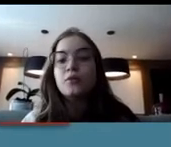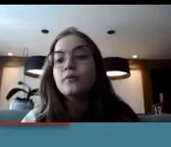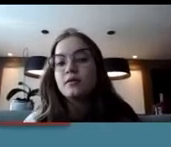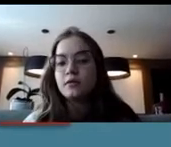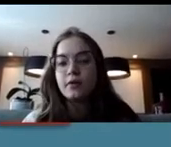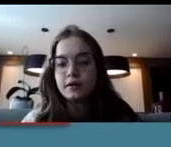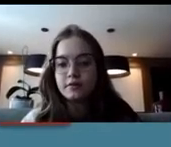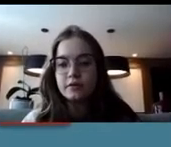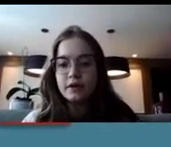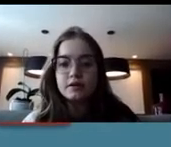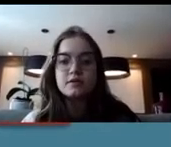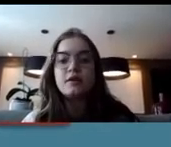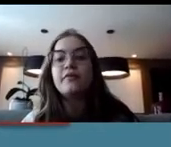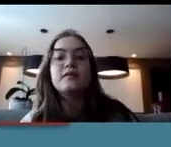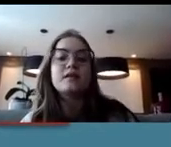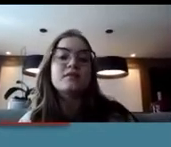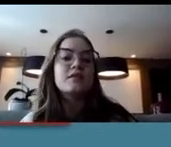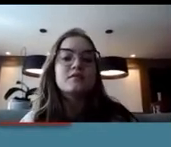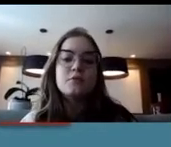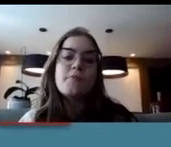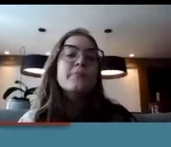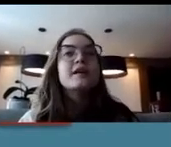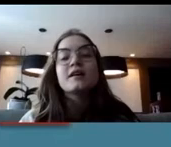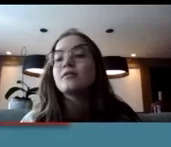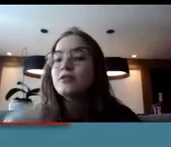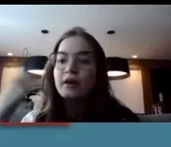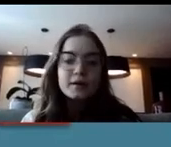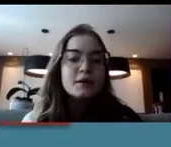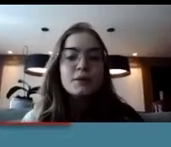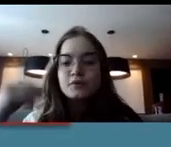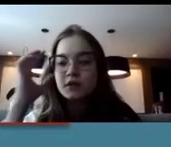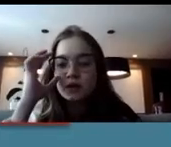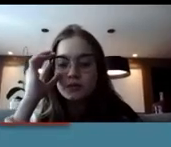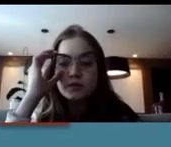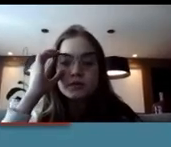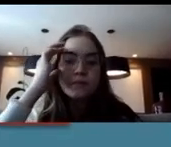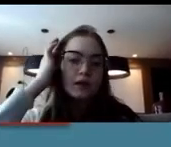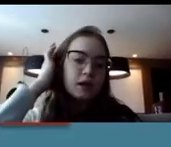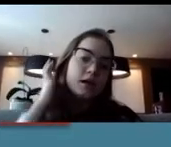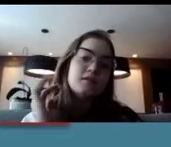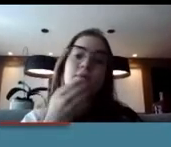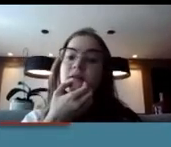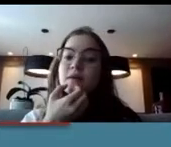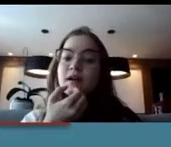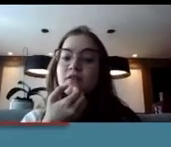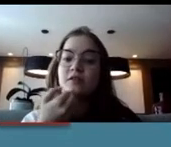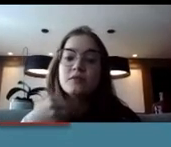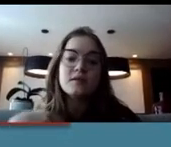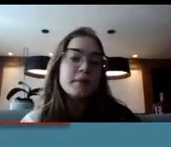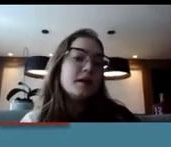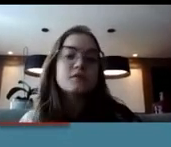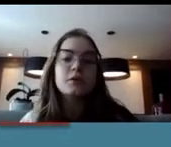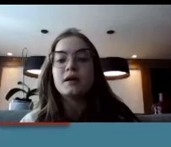a longa história da surdez e frisa que essa questão existe há anos e anos, e que simplesmente